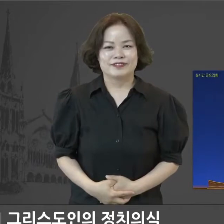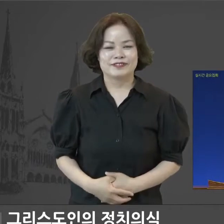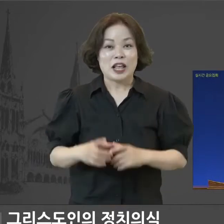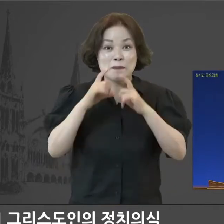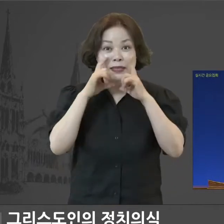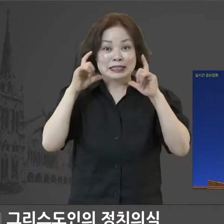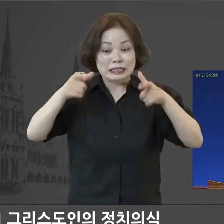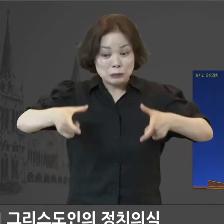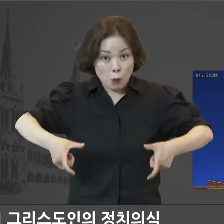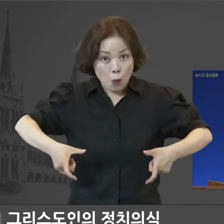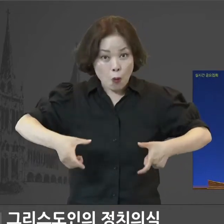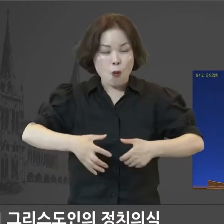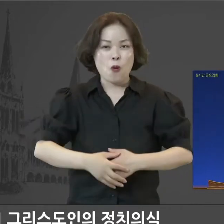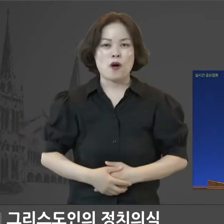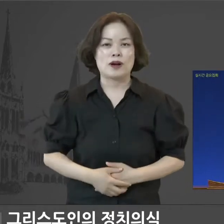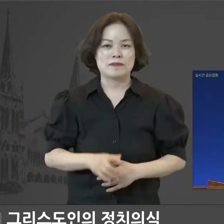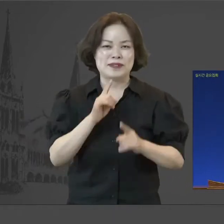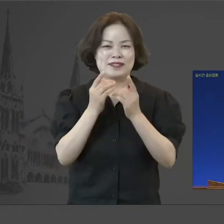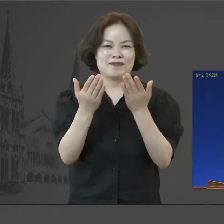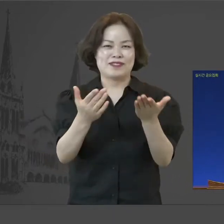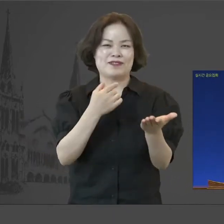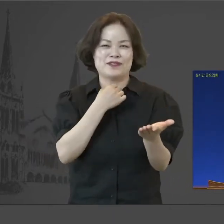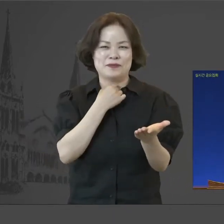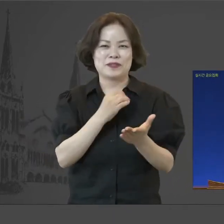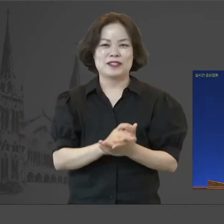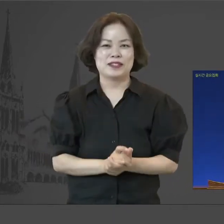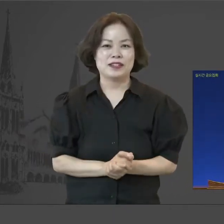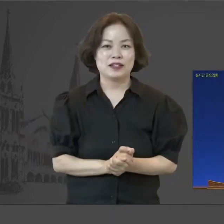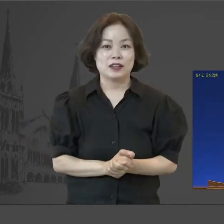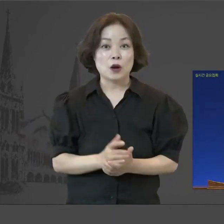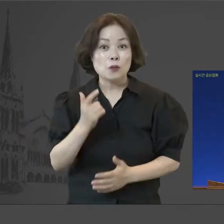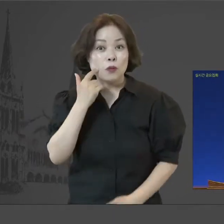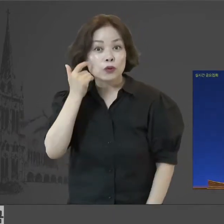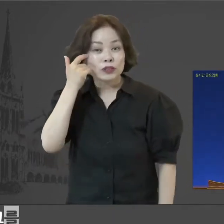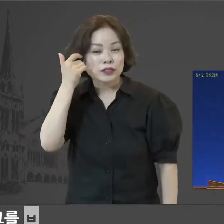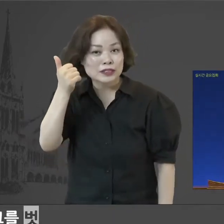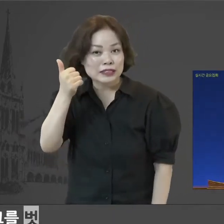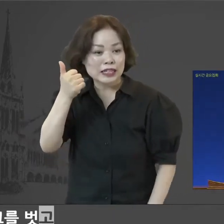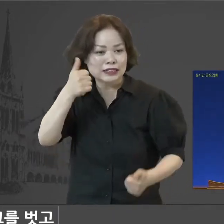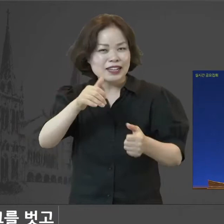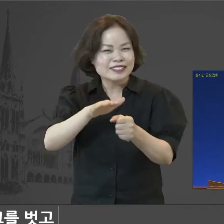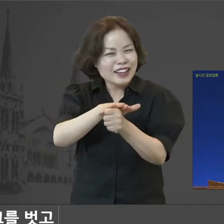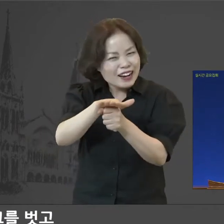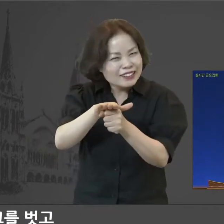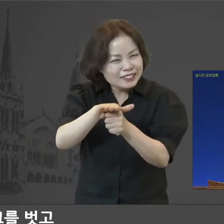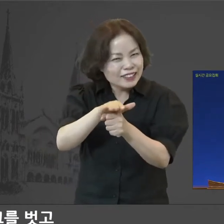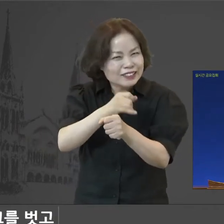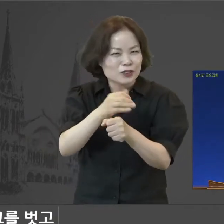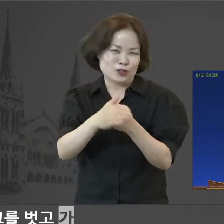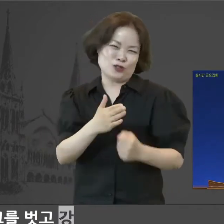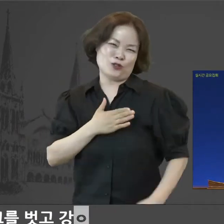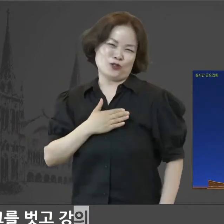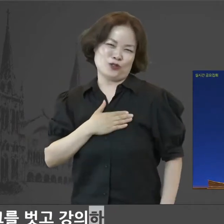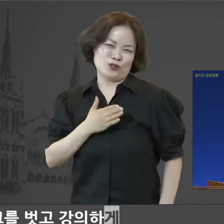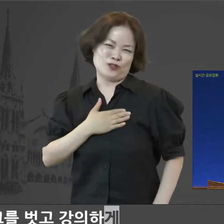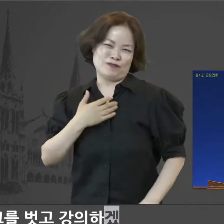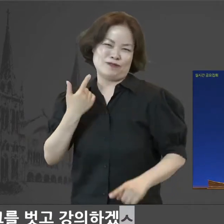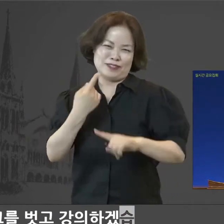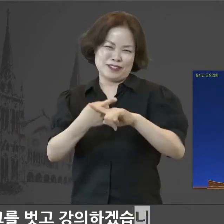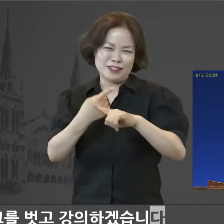마스크를 벗고 말씀드리겠습니다. 목사님께서도 인사하실 때 사랑합니다 하셨기 때문에 저도